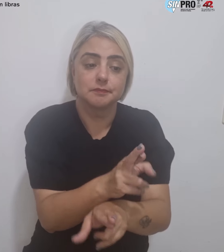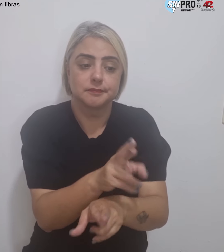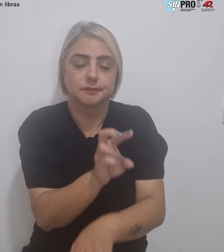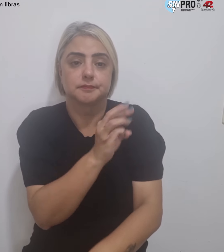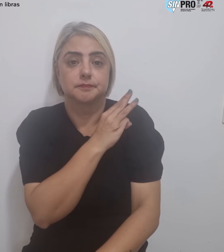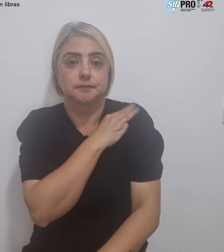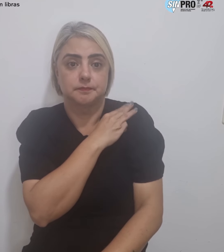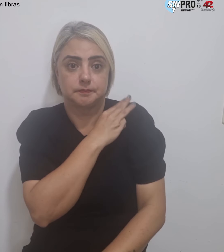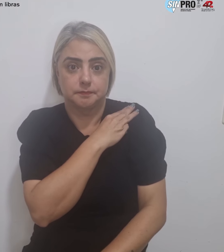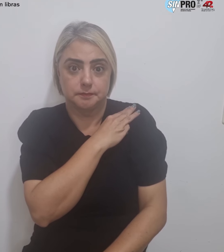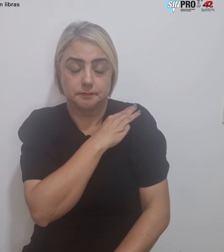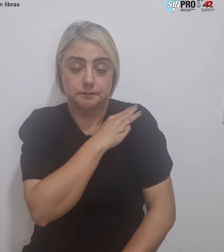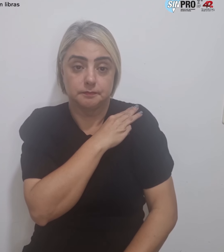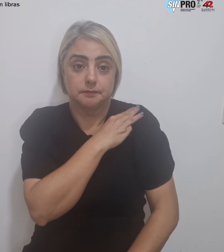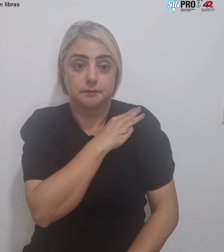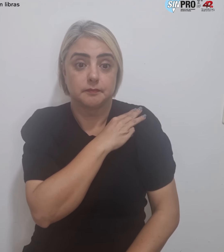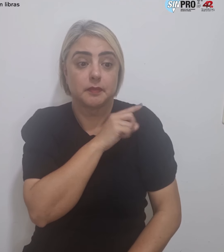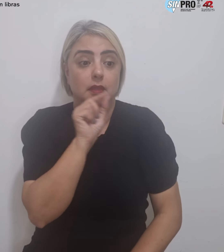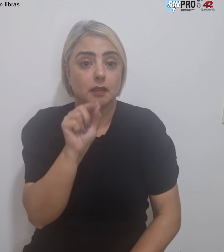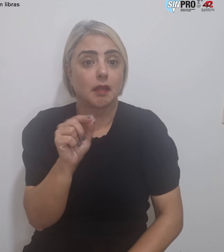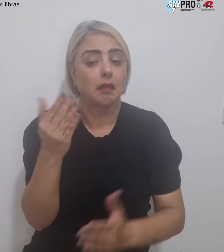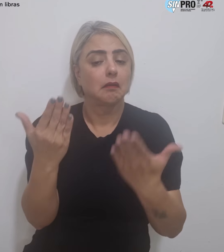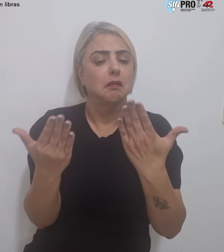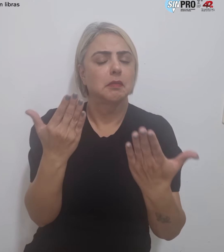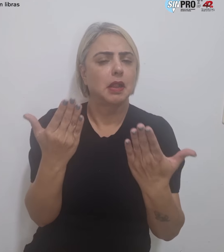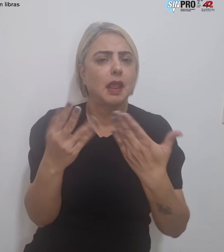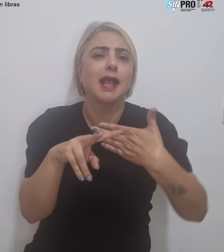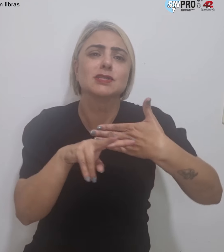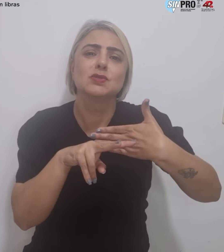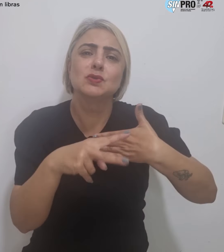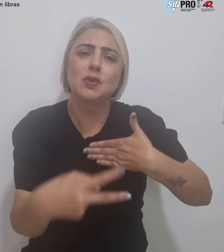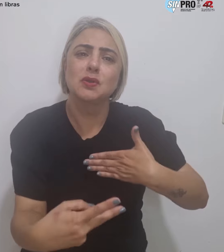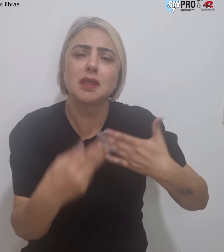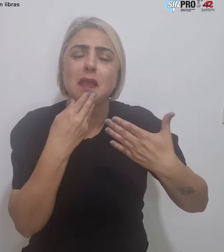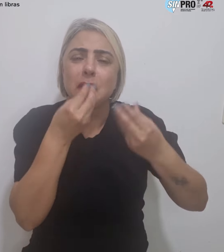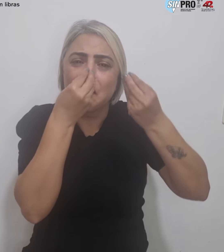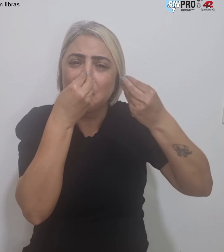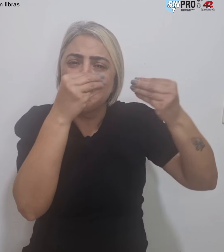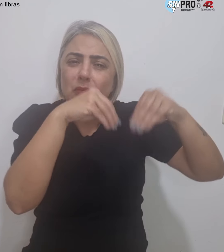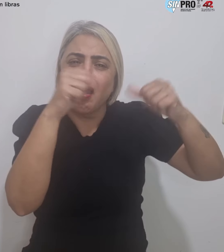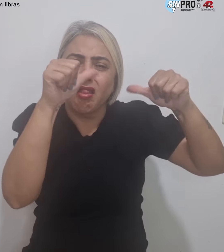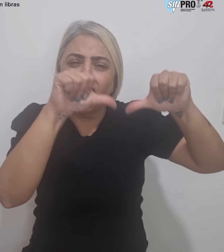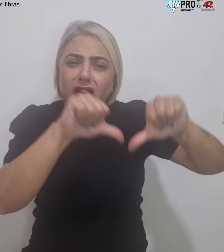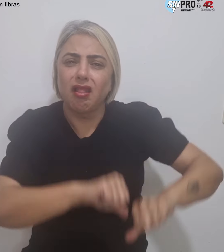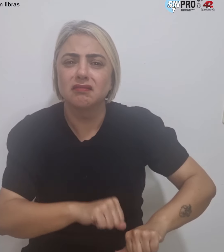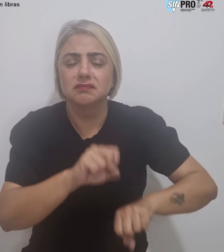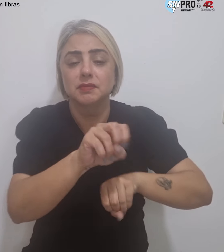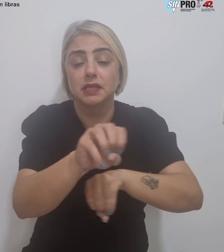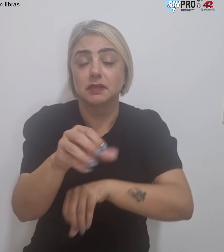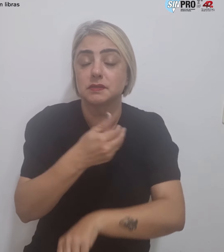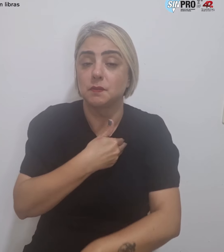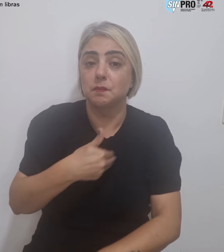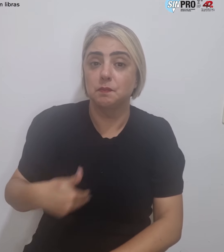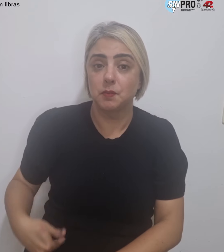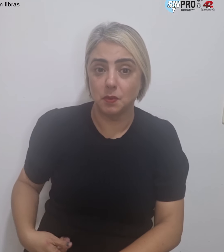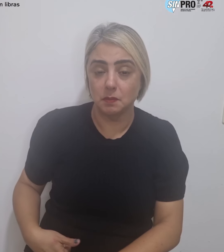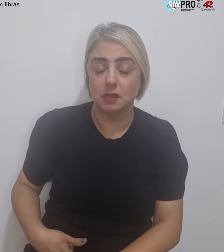médio, com as suas consequências nefastas para a educação pública e para a